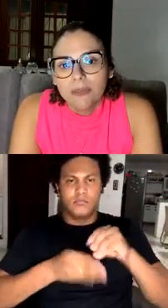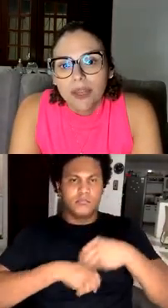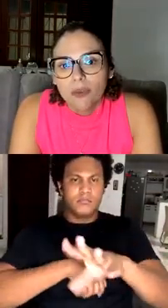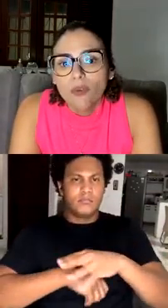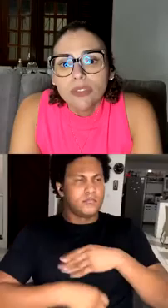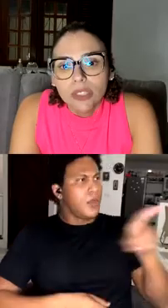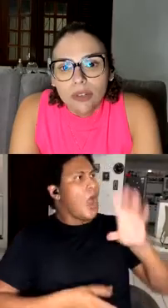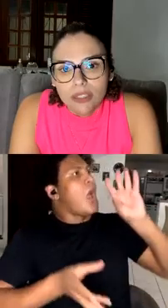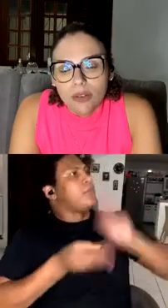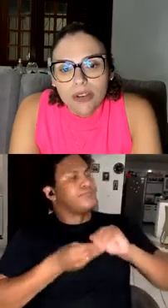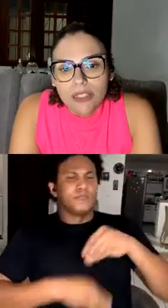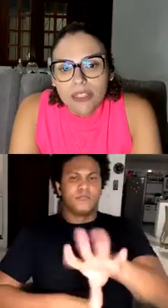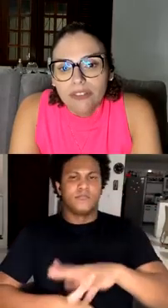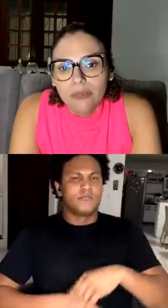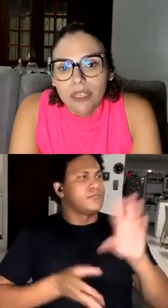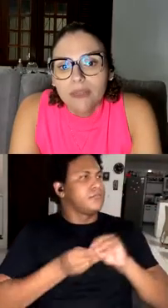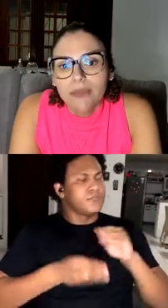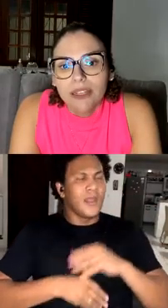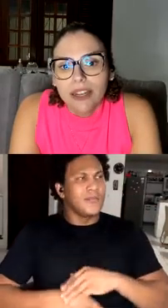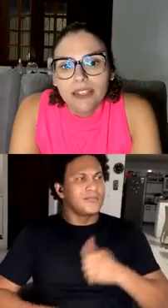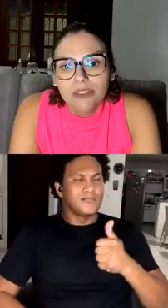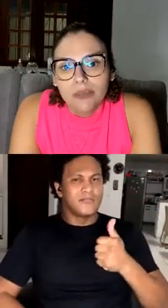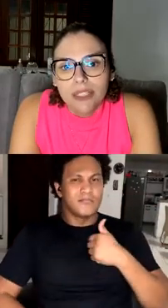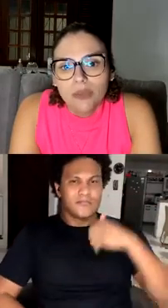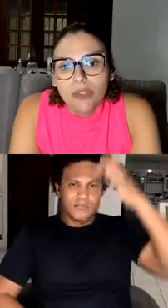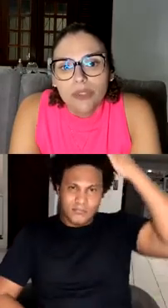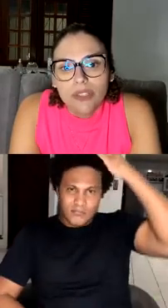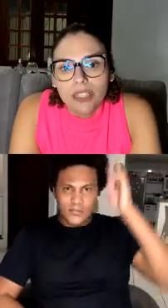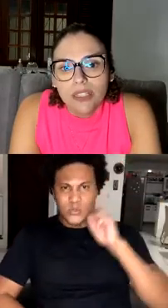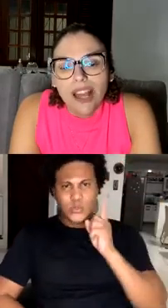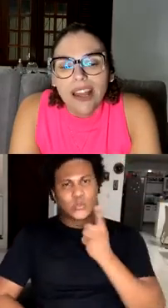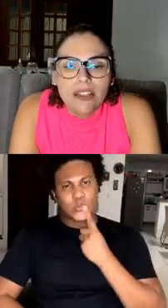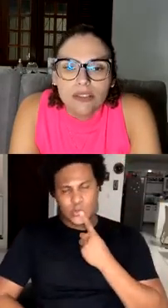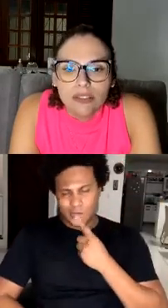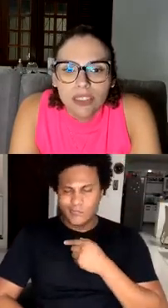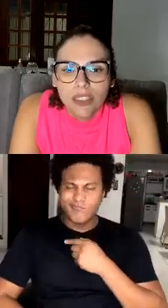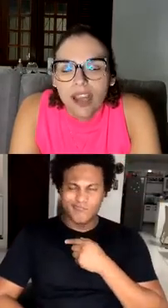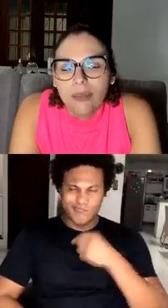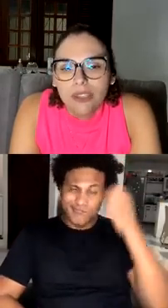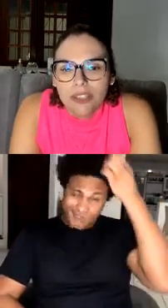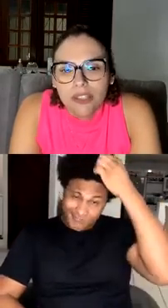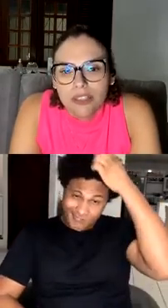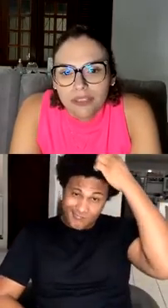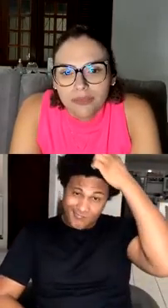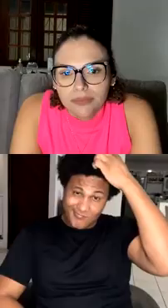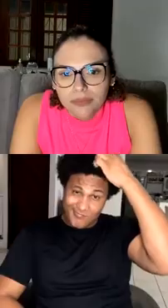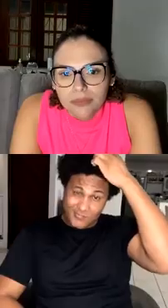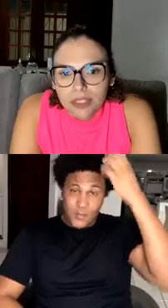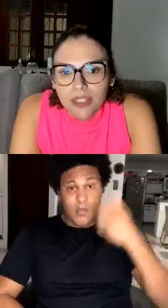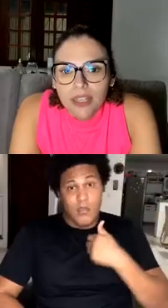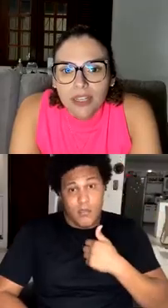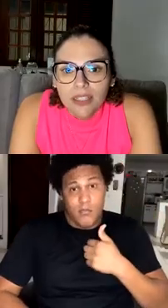eles perguntam as coisas e a família traz informação muito sucinta. Isso. Pronto, é só isso.